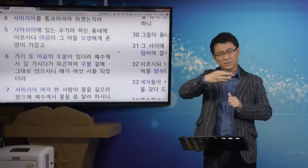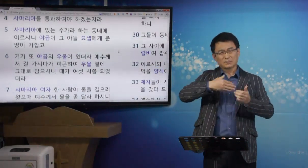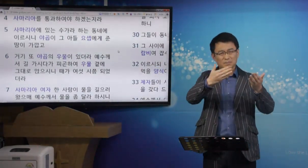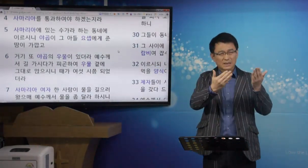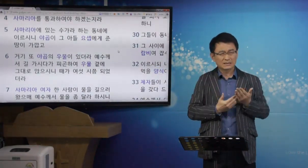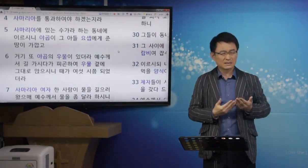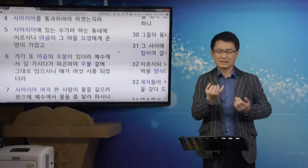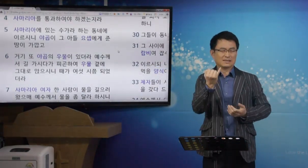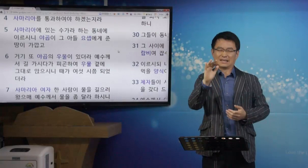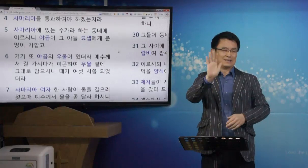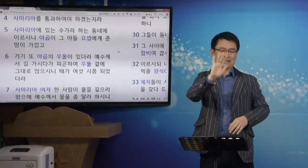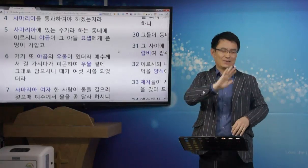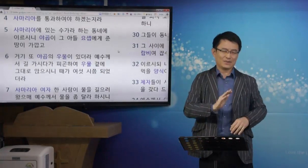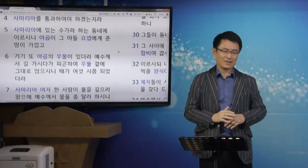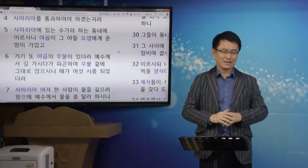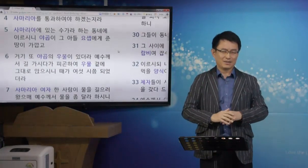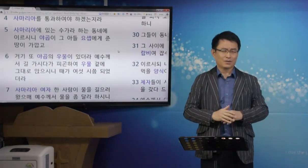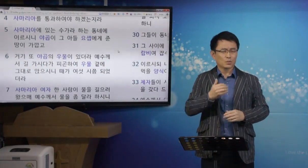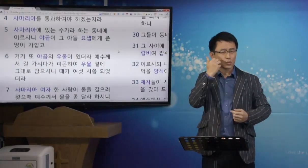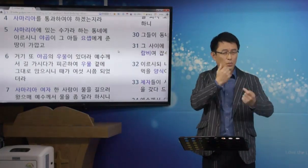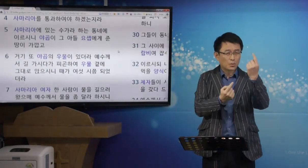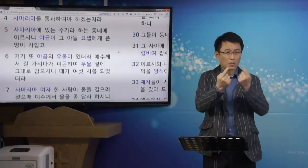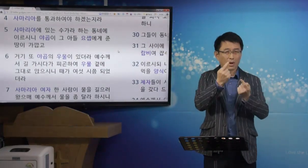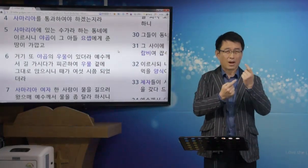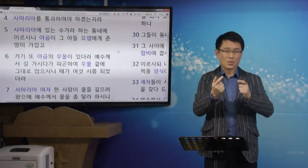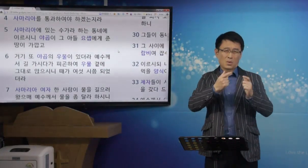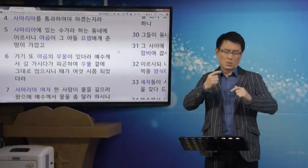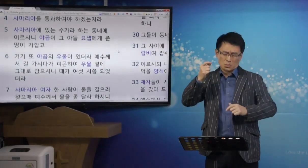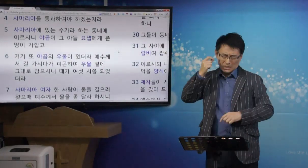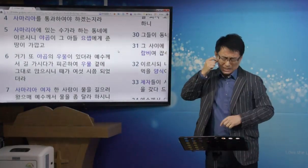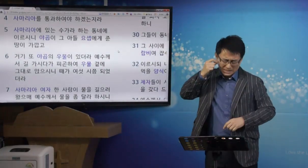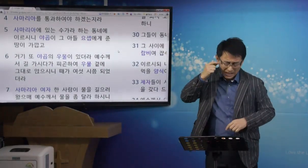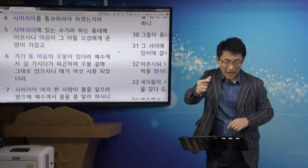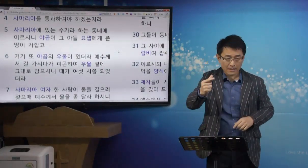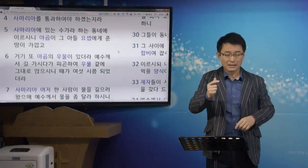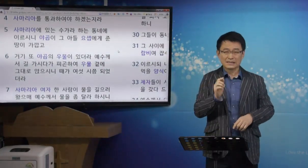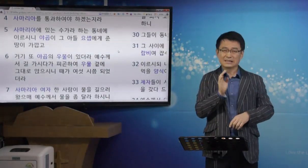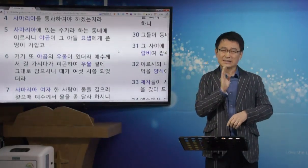아닙니다. 무시받았던 여자가 아닙니다. 누구보다도 더 위대한